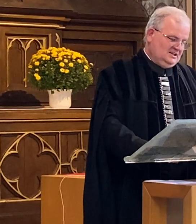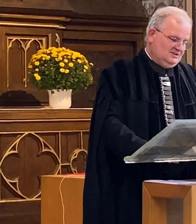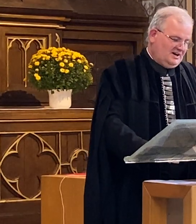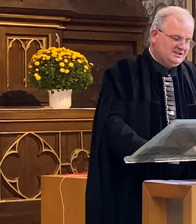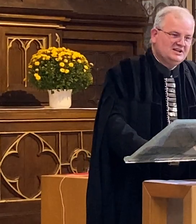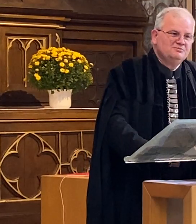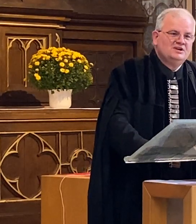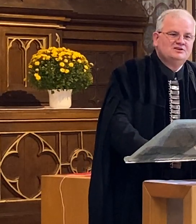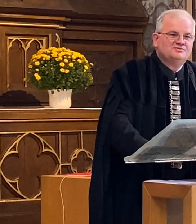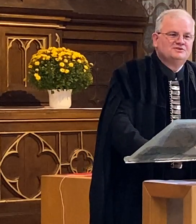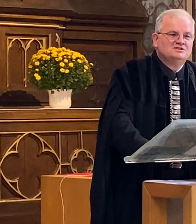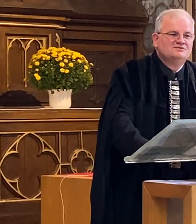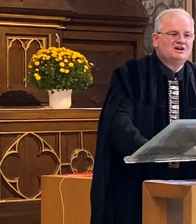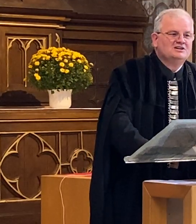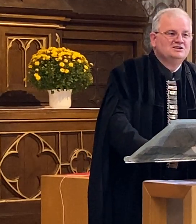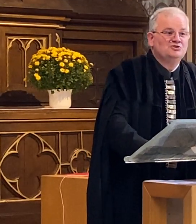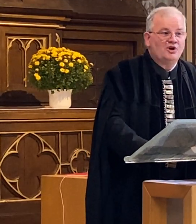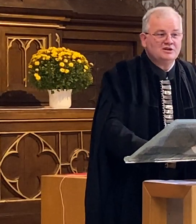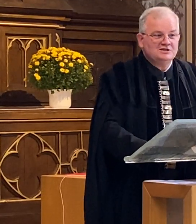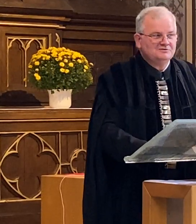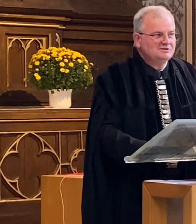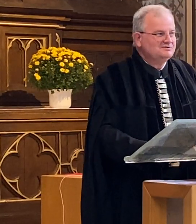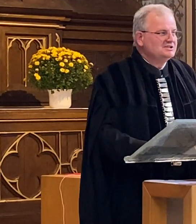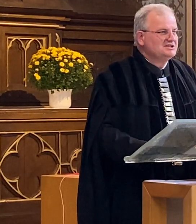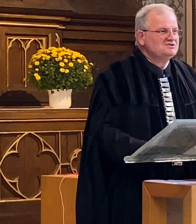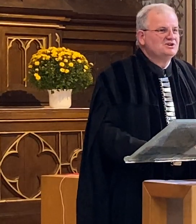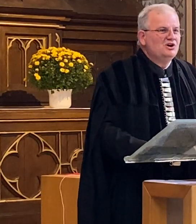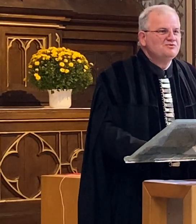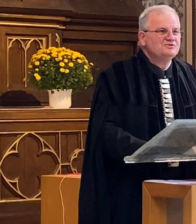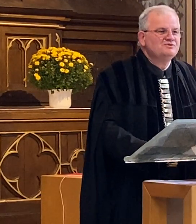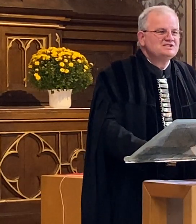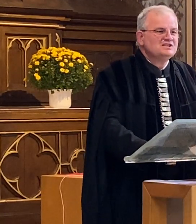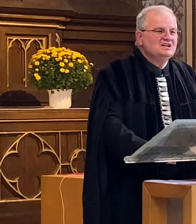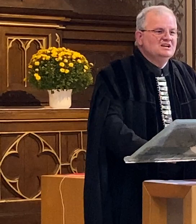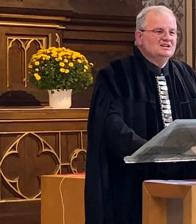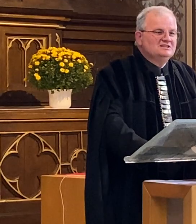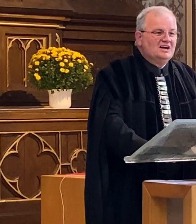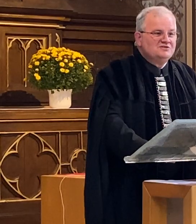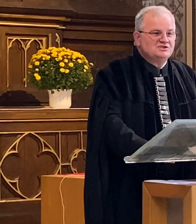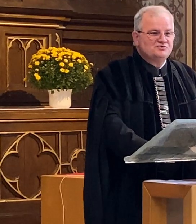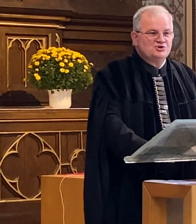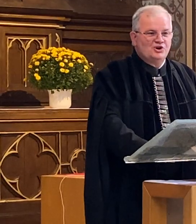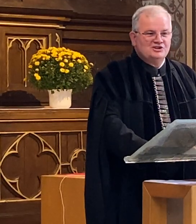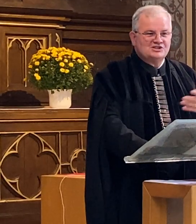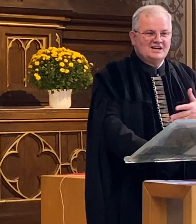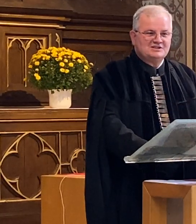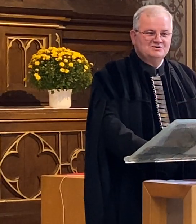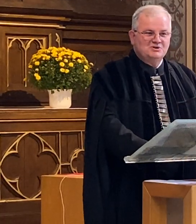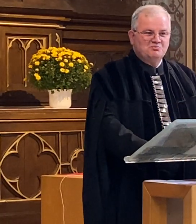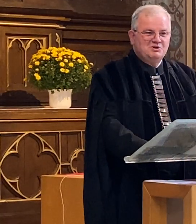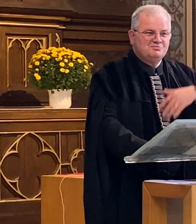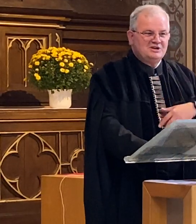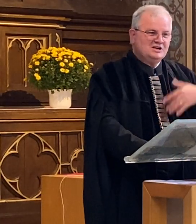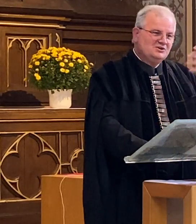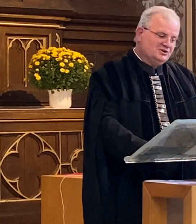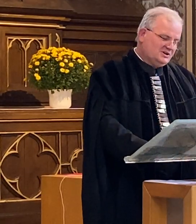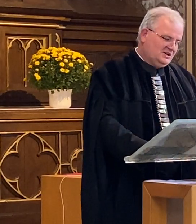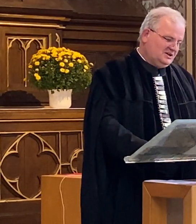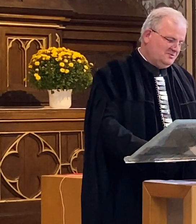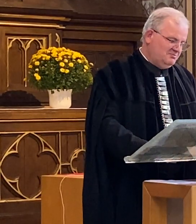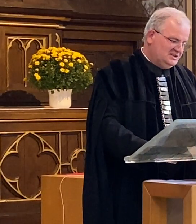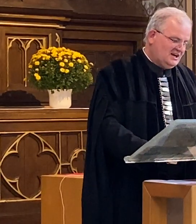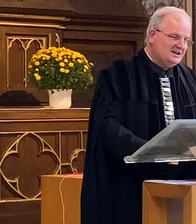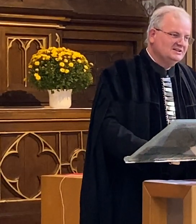Segensworte weitergeben darf. Es war die Neugier, wie wird das verlaufen, was darf ich für Neuigkeiten mitbringen